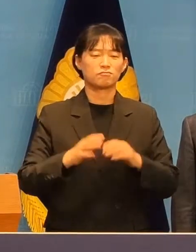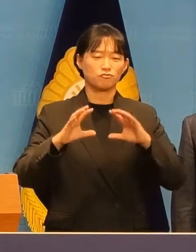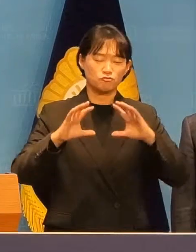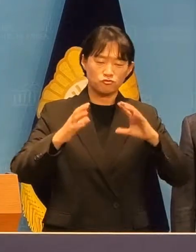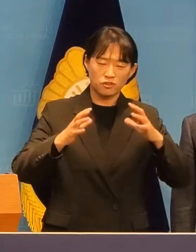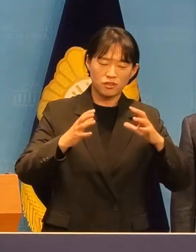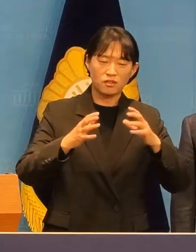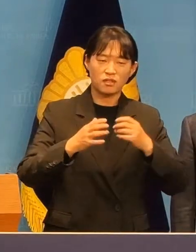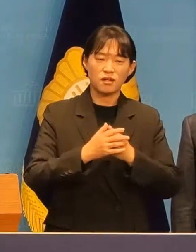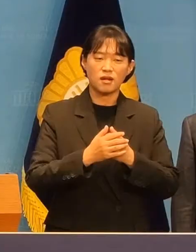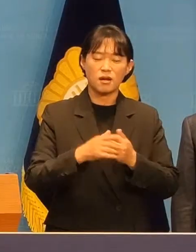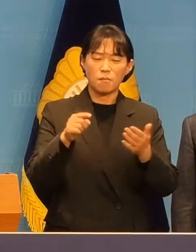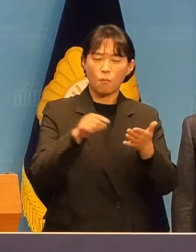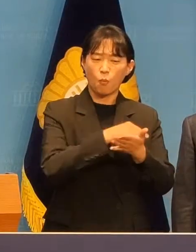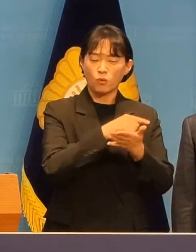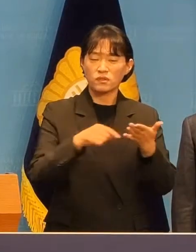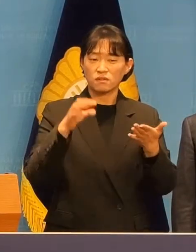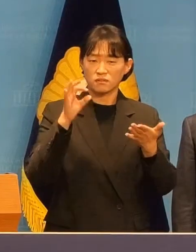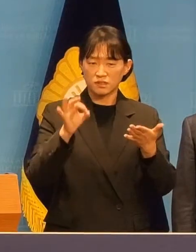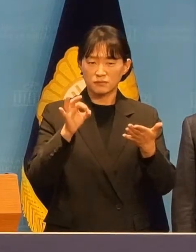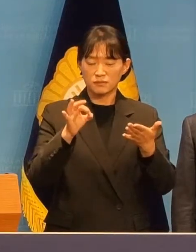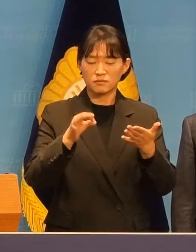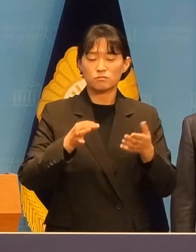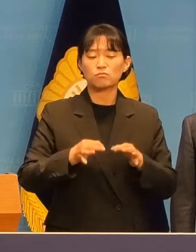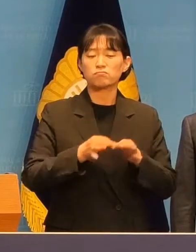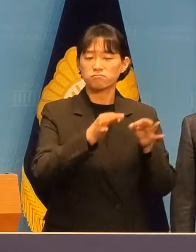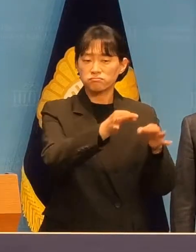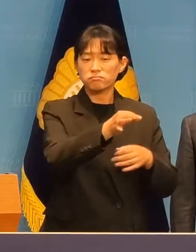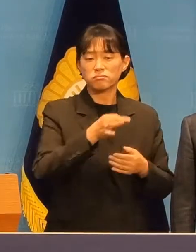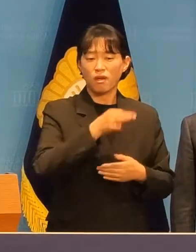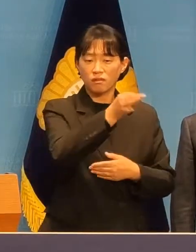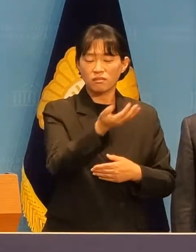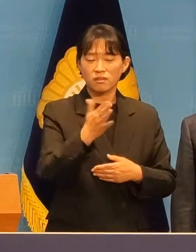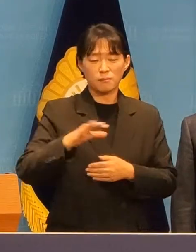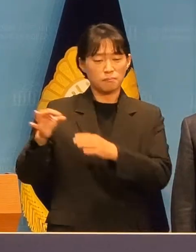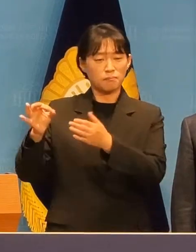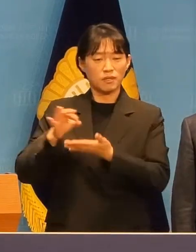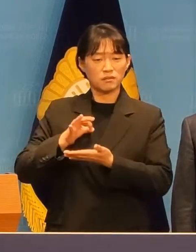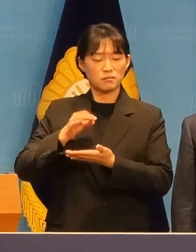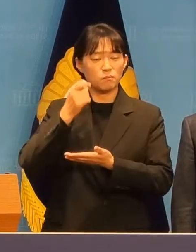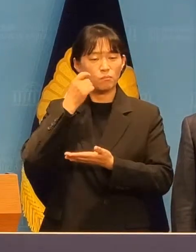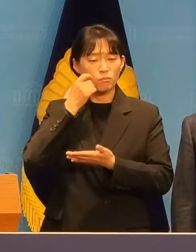국가가 보상금을 지급했는데 수령하지 못한